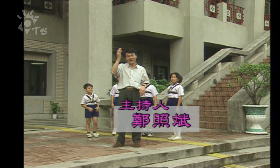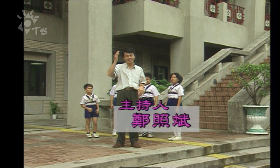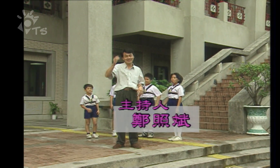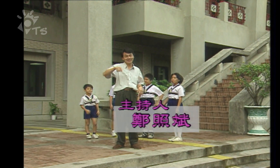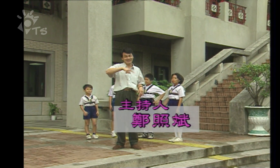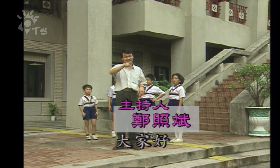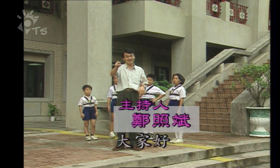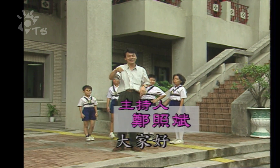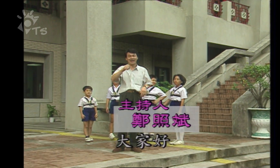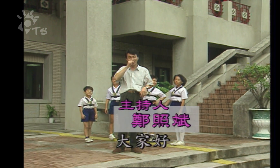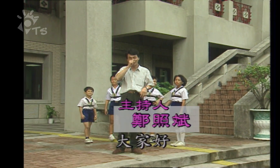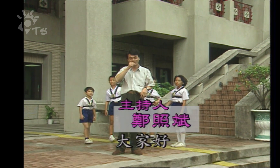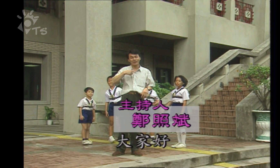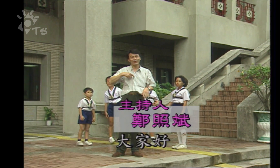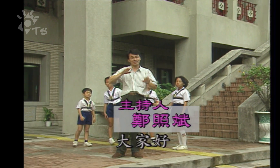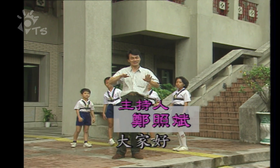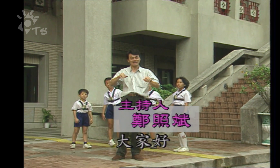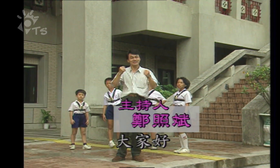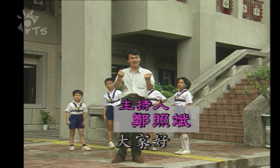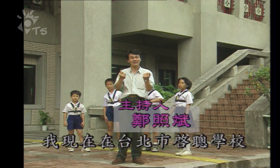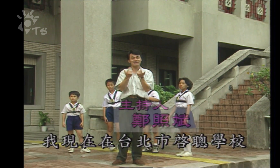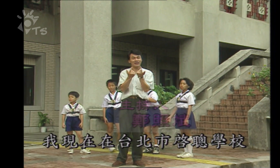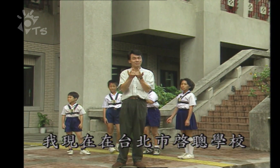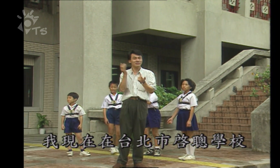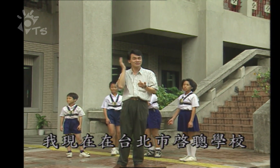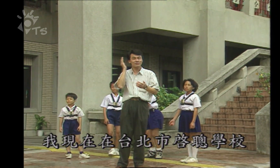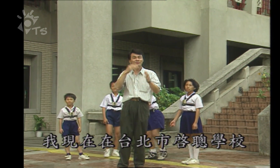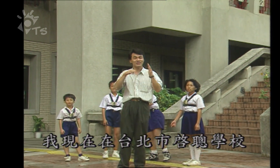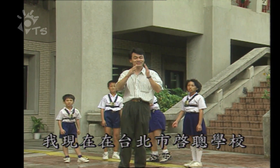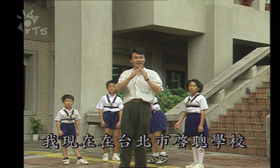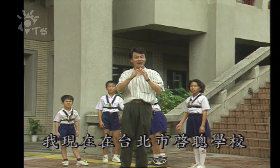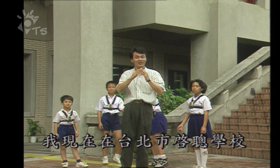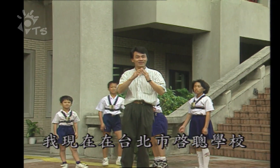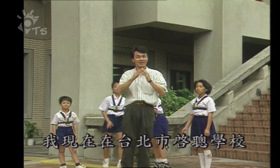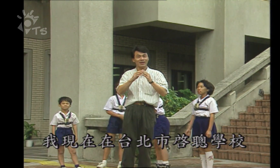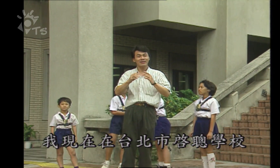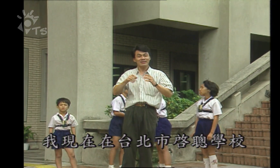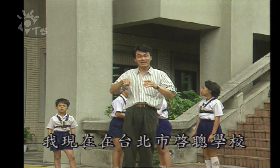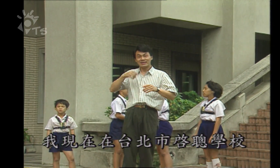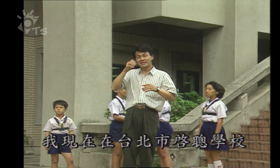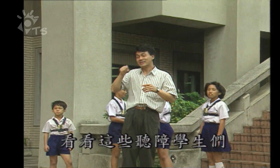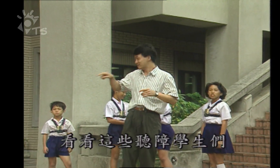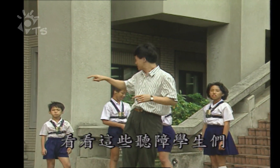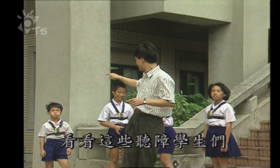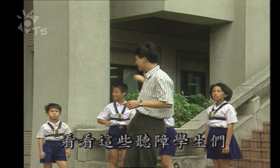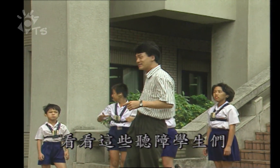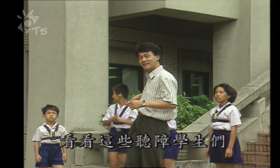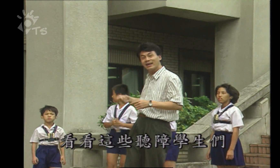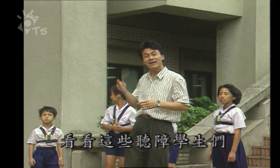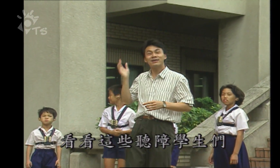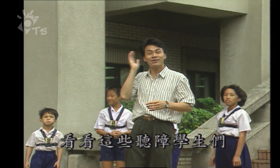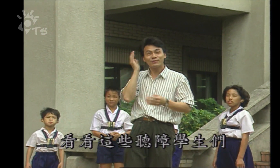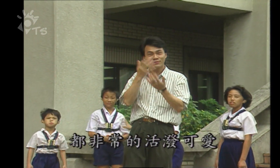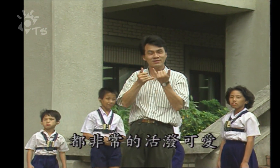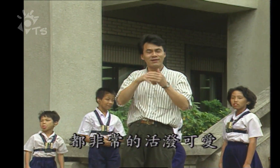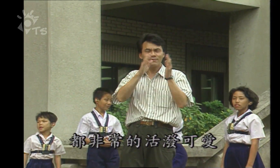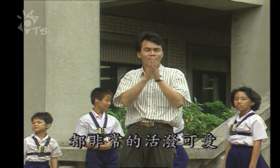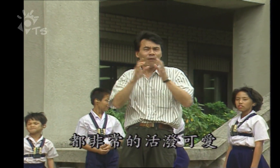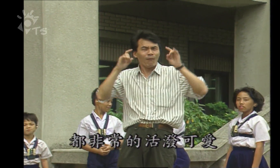嗨，大家好，我现在在台北市启聪学校，看看这些听障学生们都非常的活